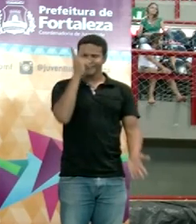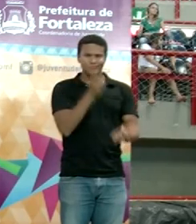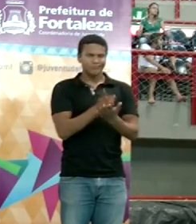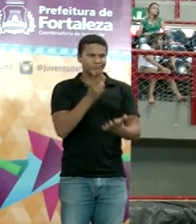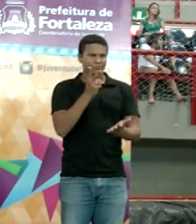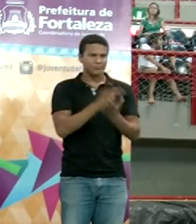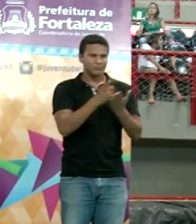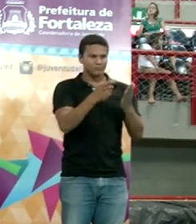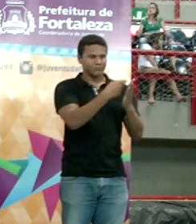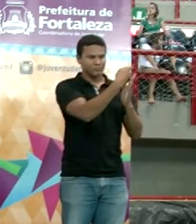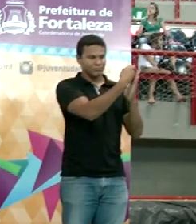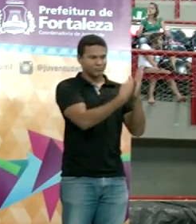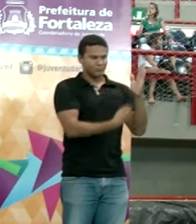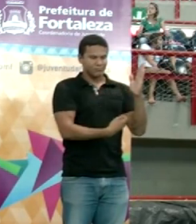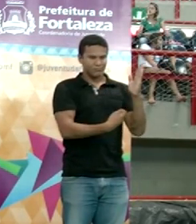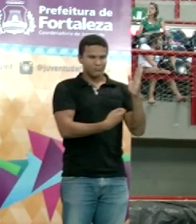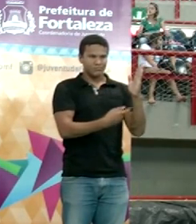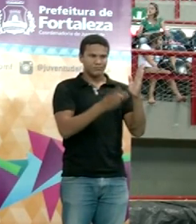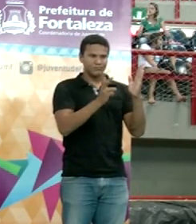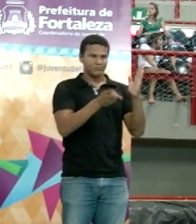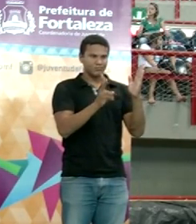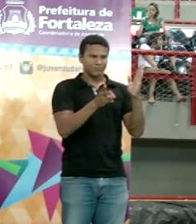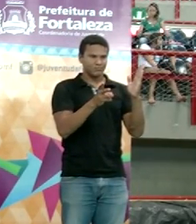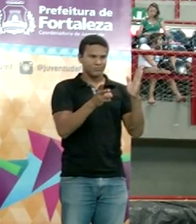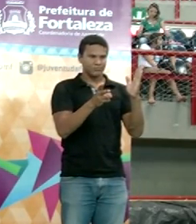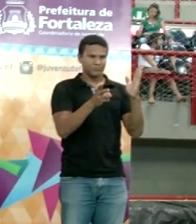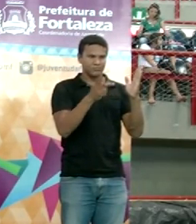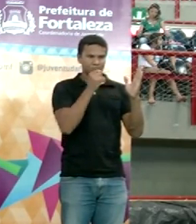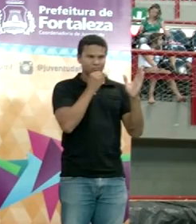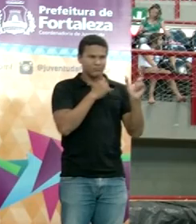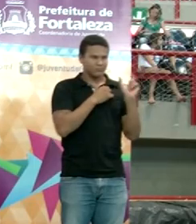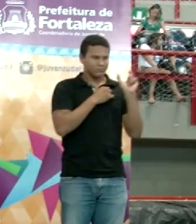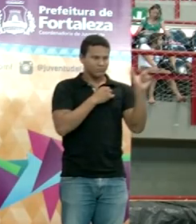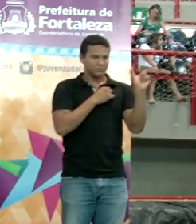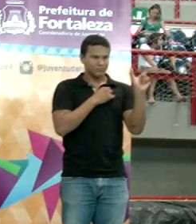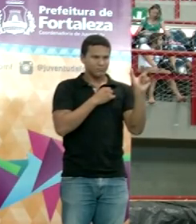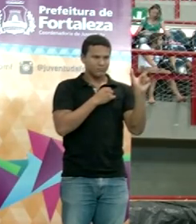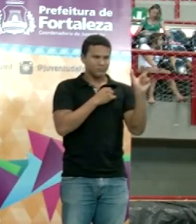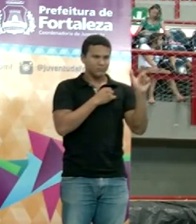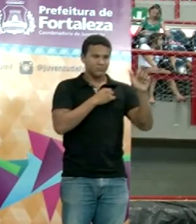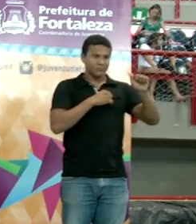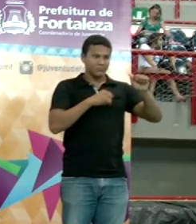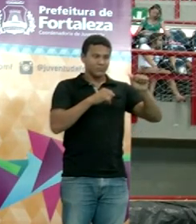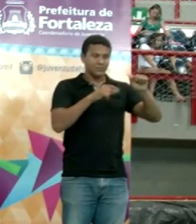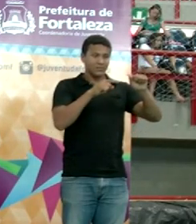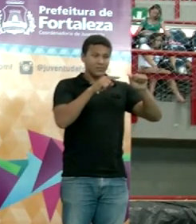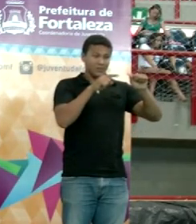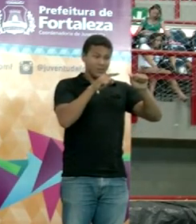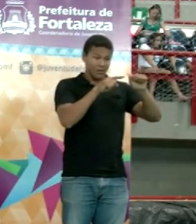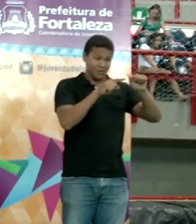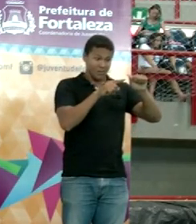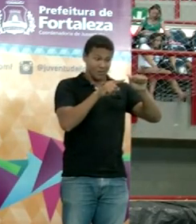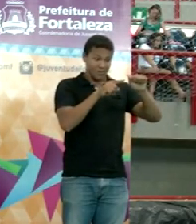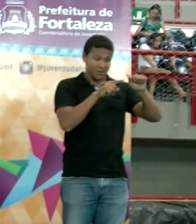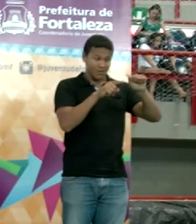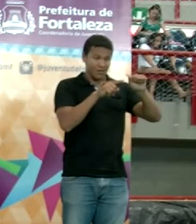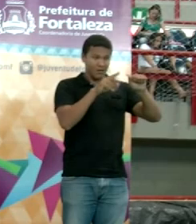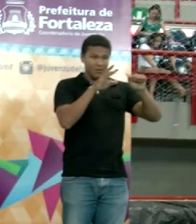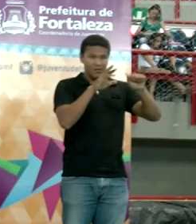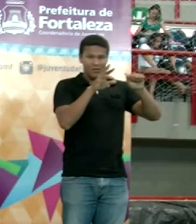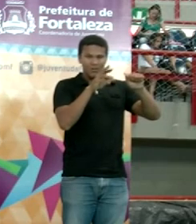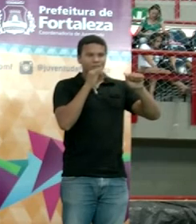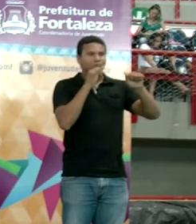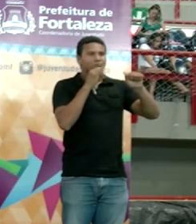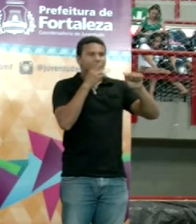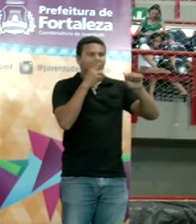na redação é colocar artigo depois do cujo. Não se